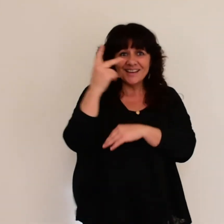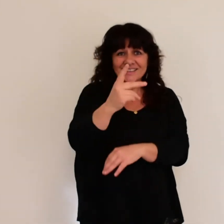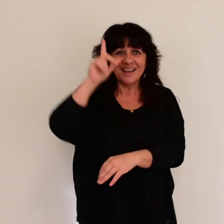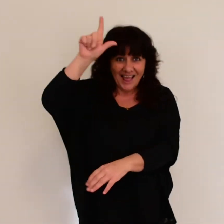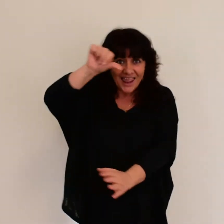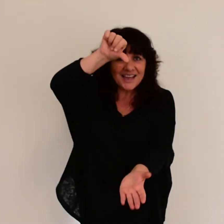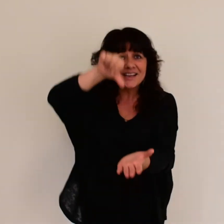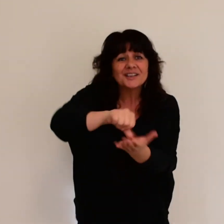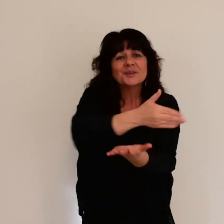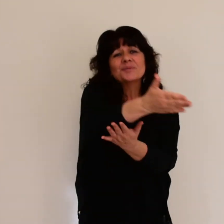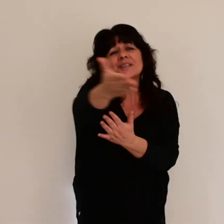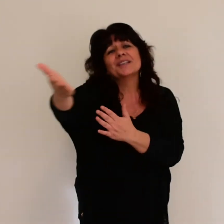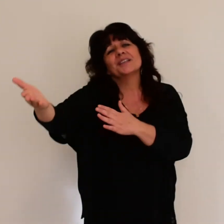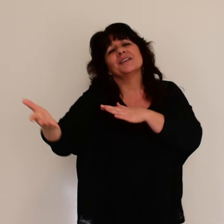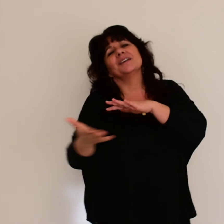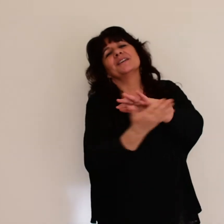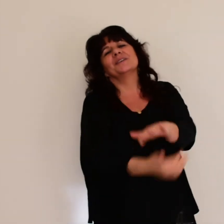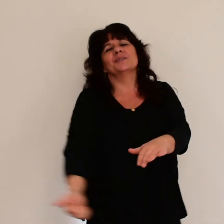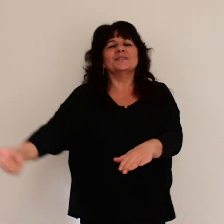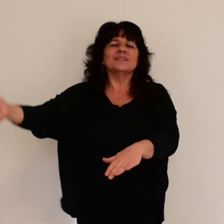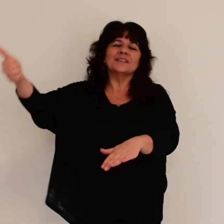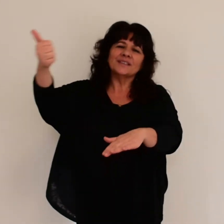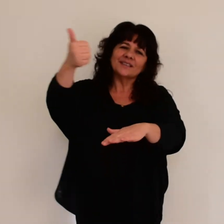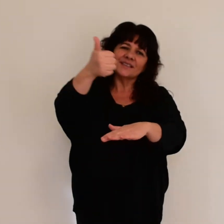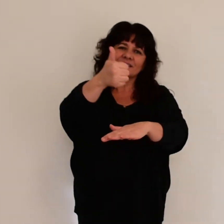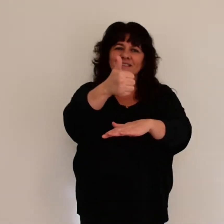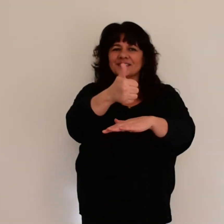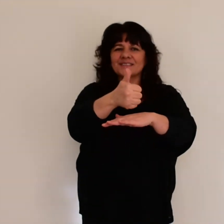de toi, le Saint